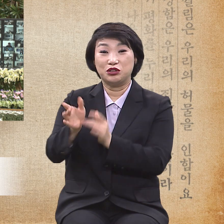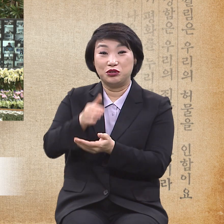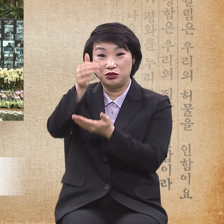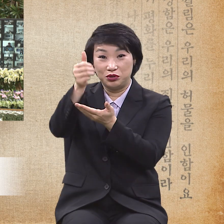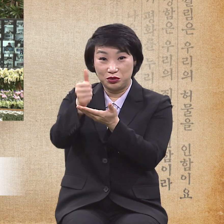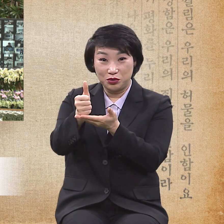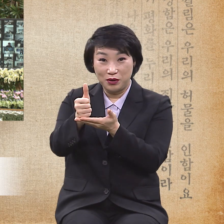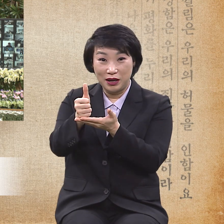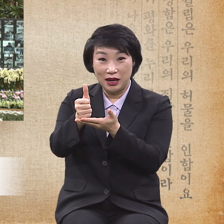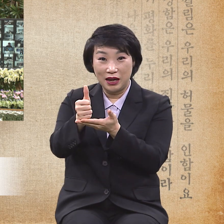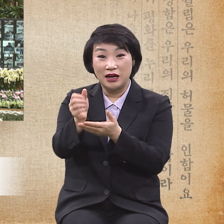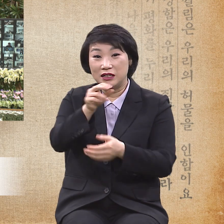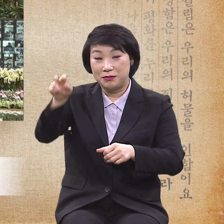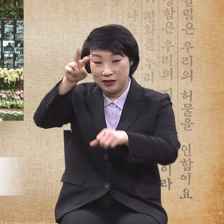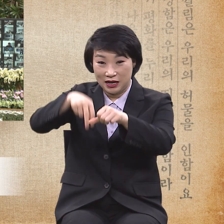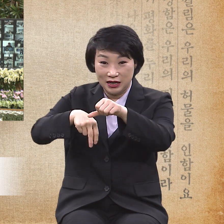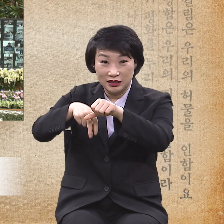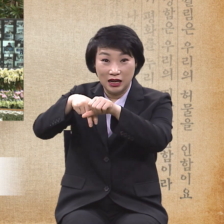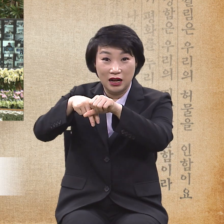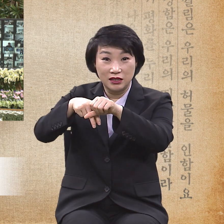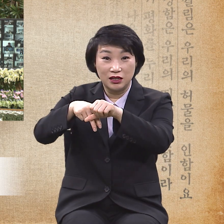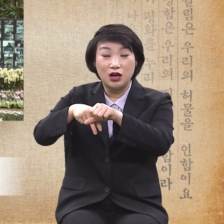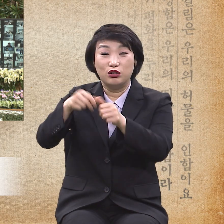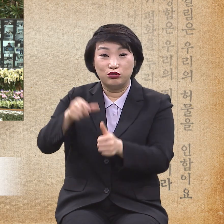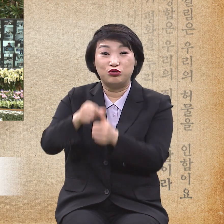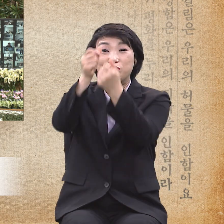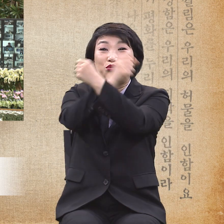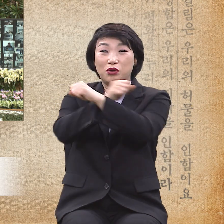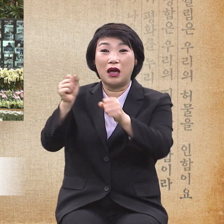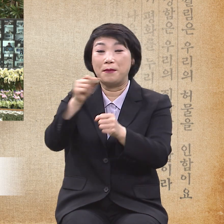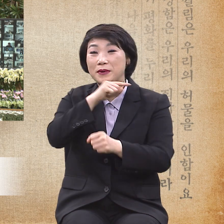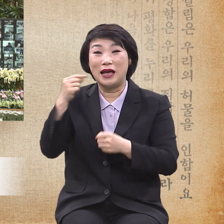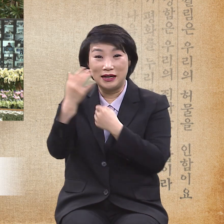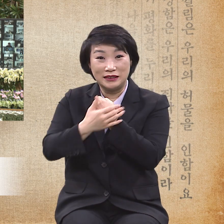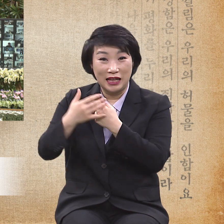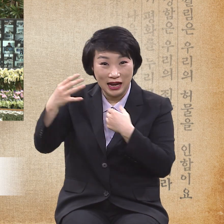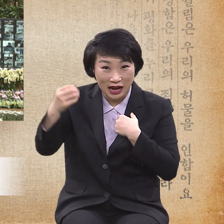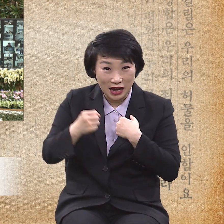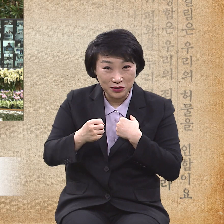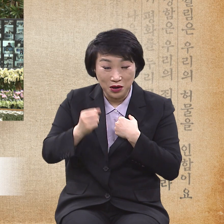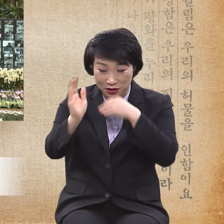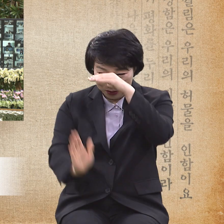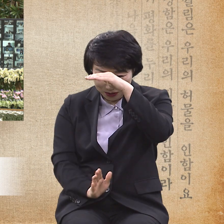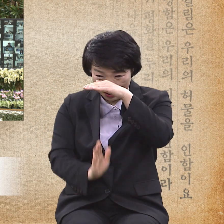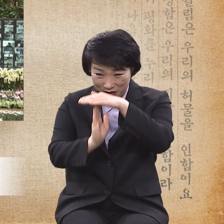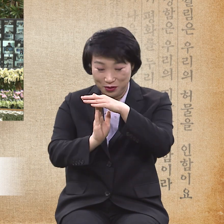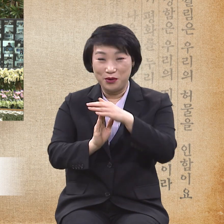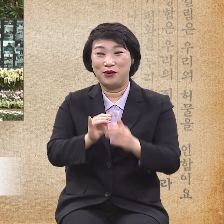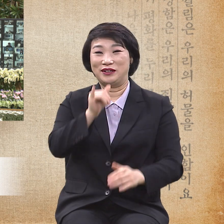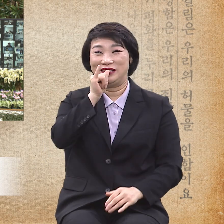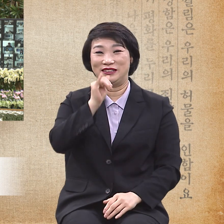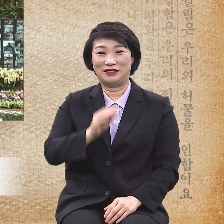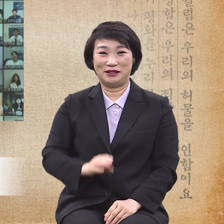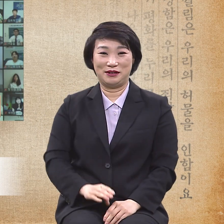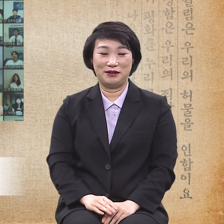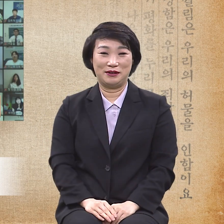그리스도의 십자가의 구속의 피의 은혜로부터 절정을 이루게